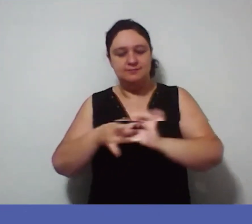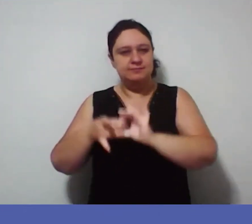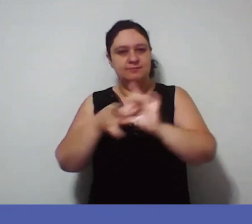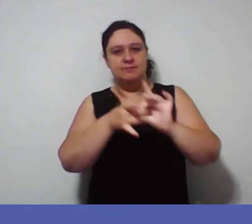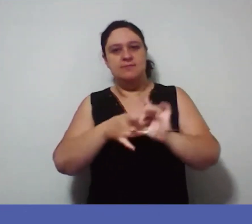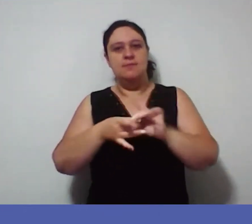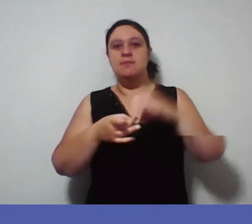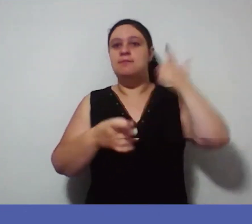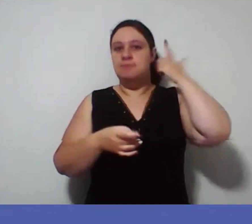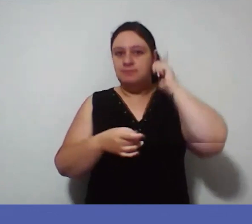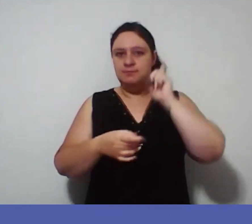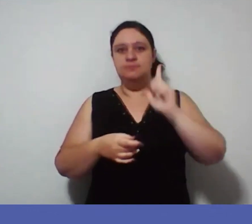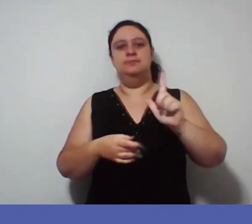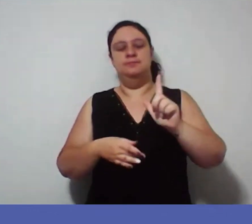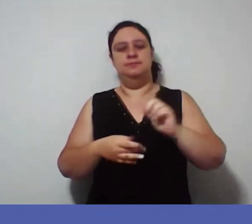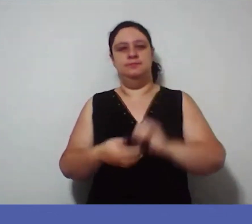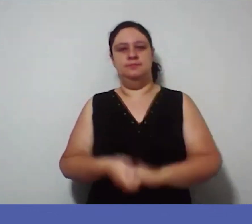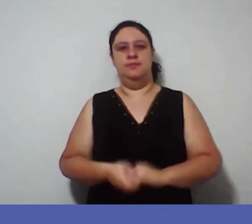todos